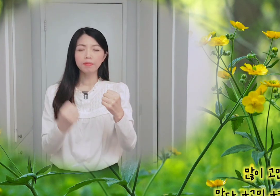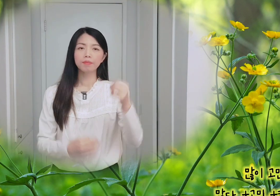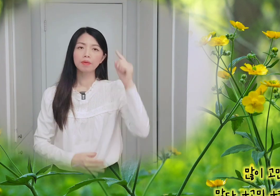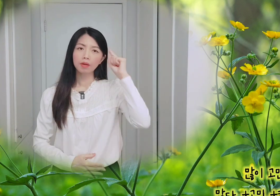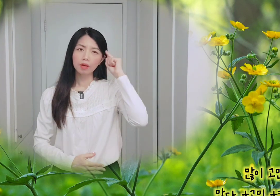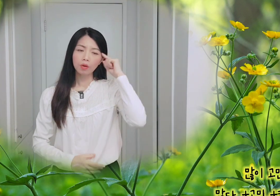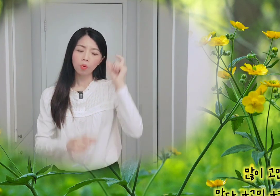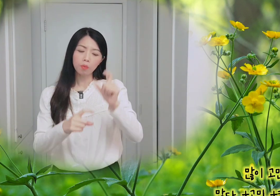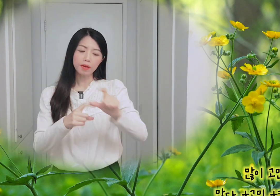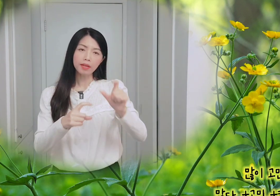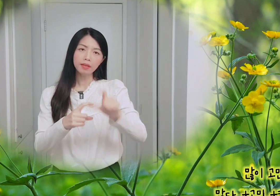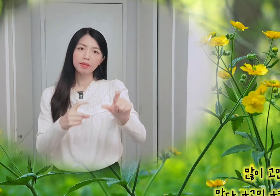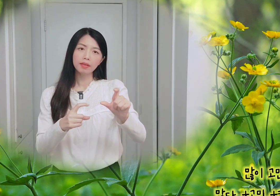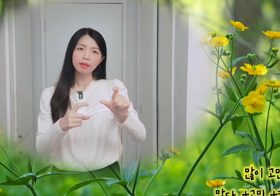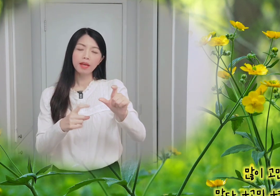많이